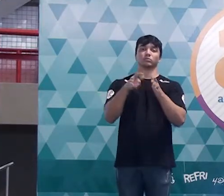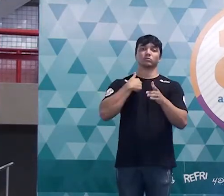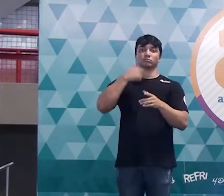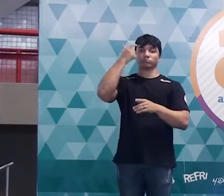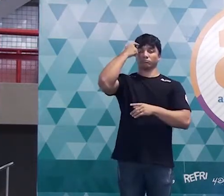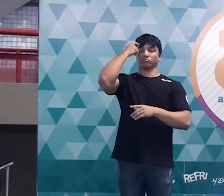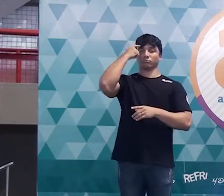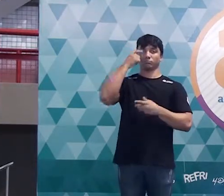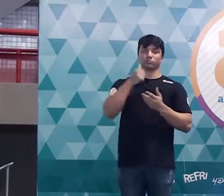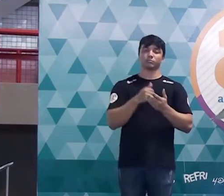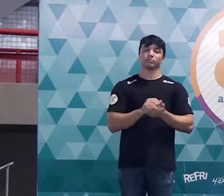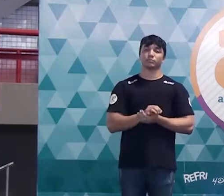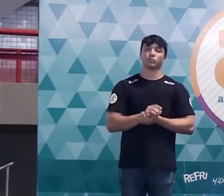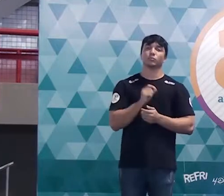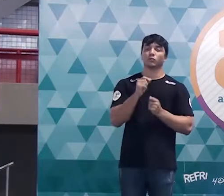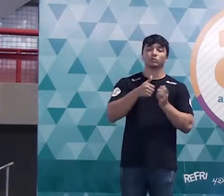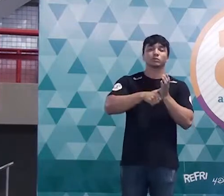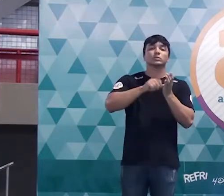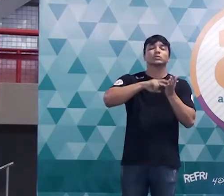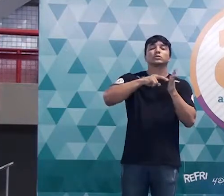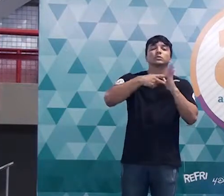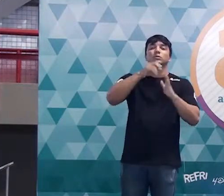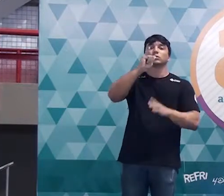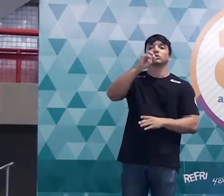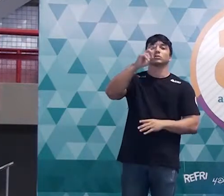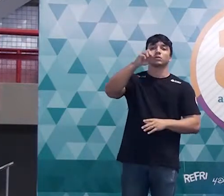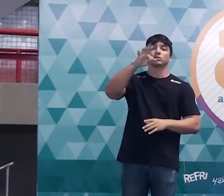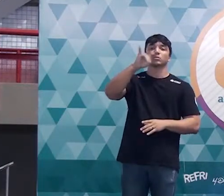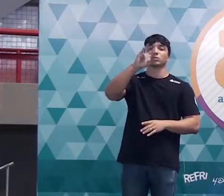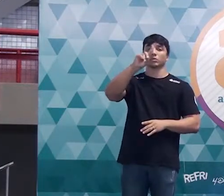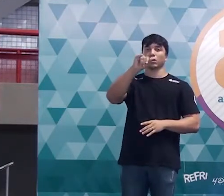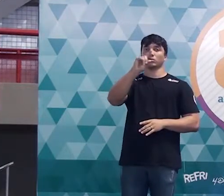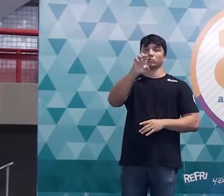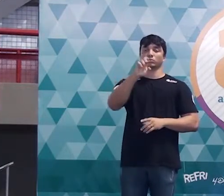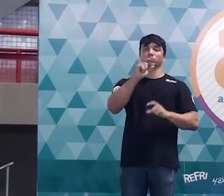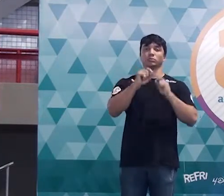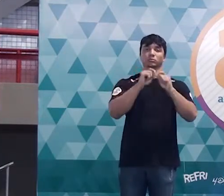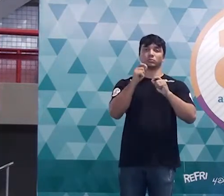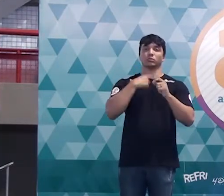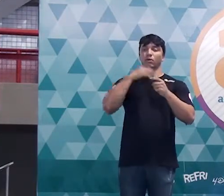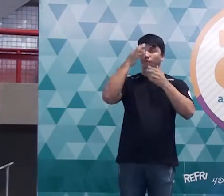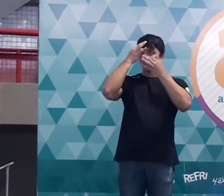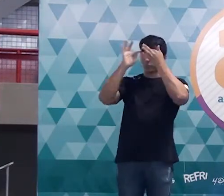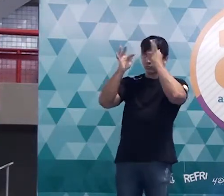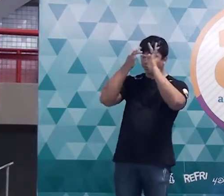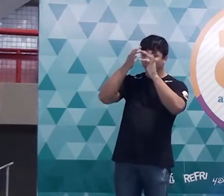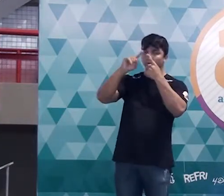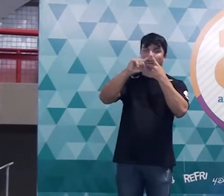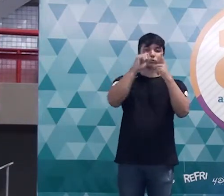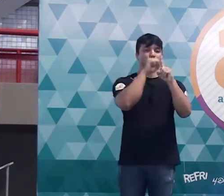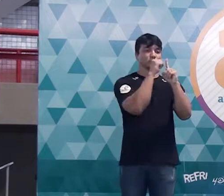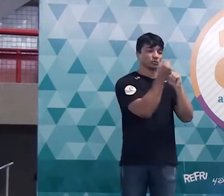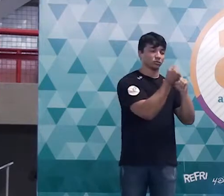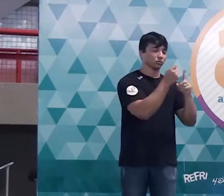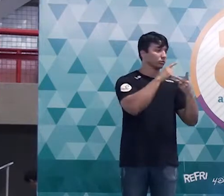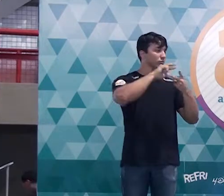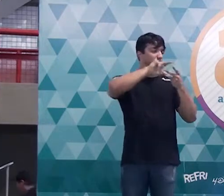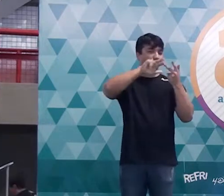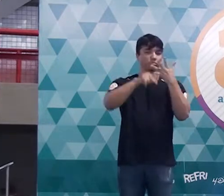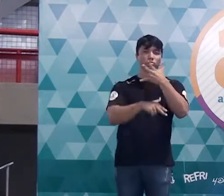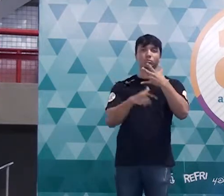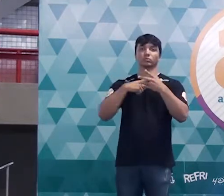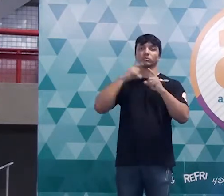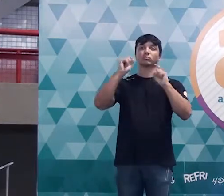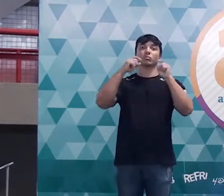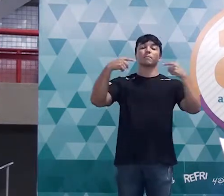identidade? Por exemplo, o que é identidade? Vocês sabem que na prova do Enem caem questões de filosofia, de sociologia, e a gente